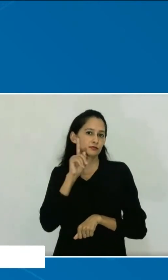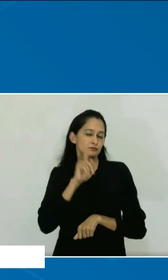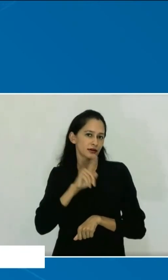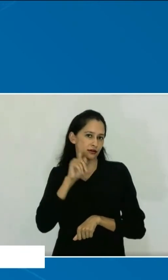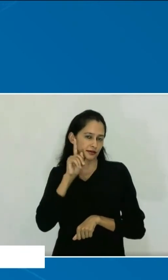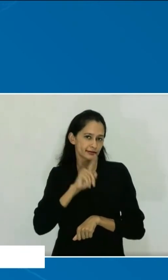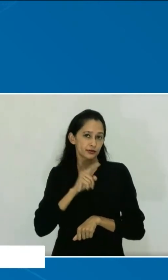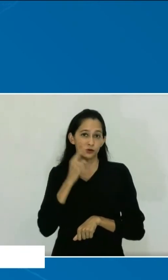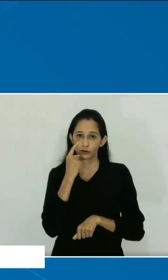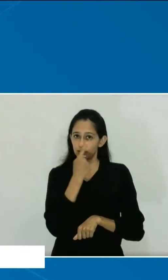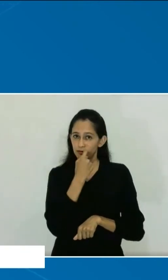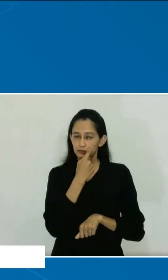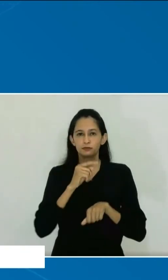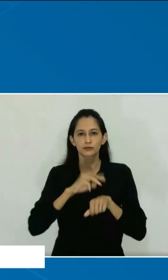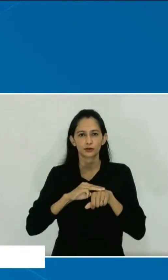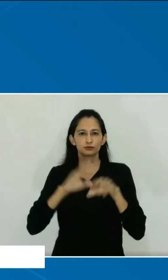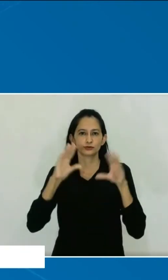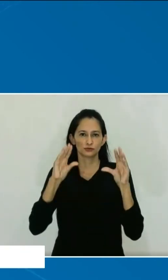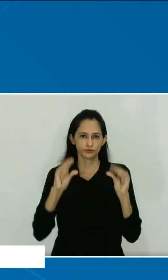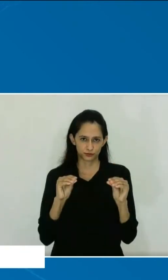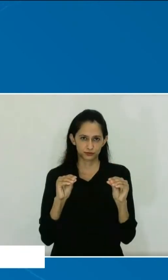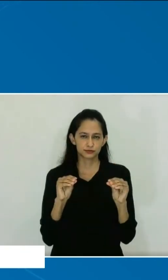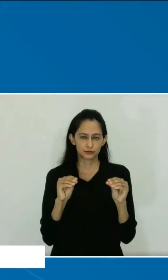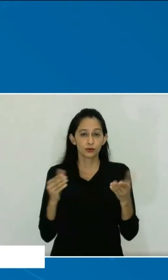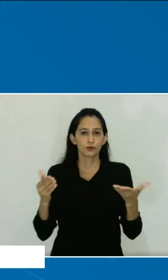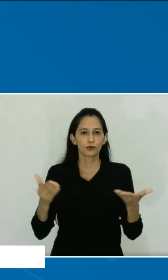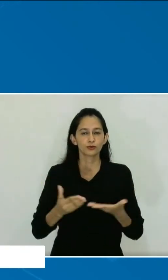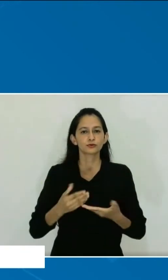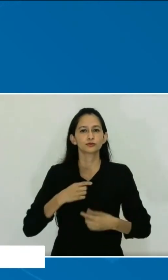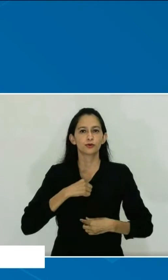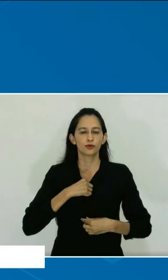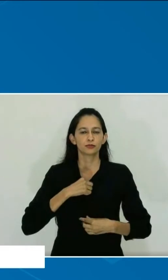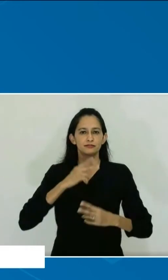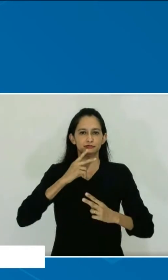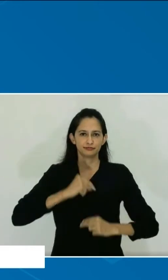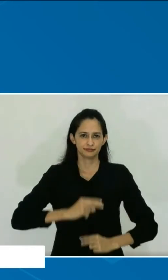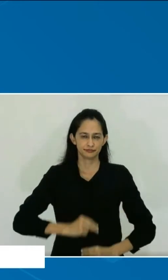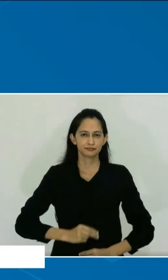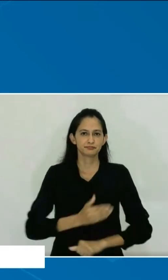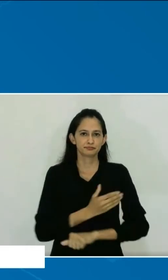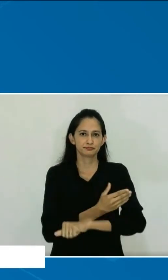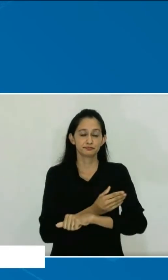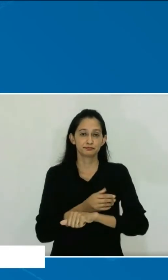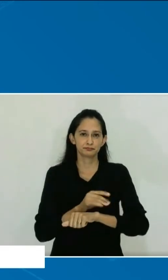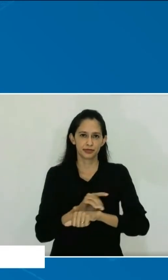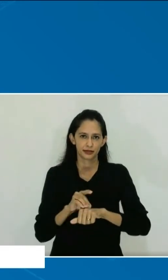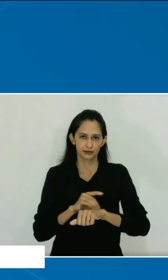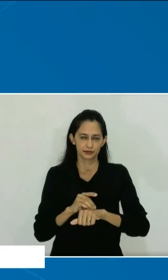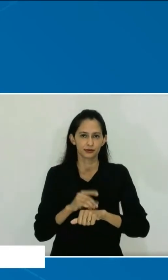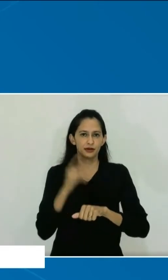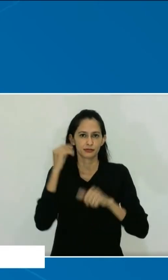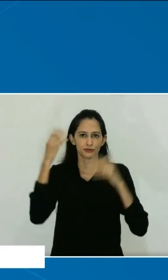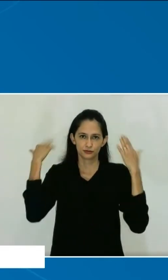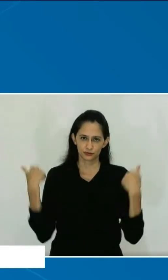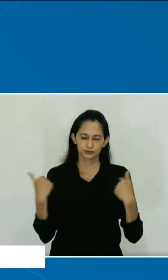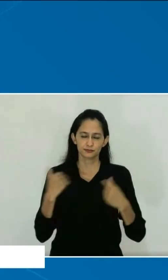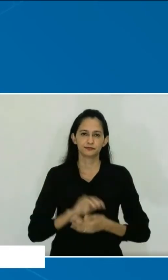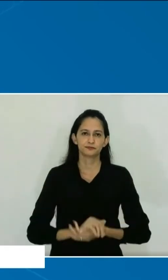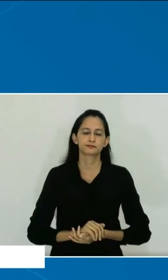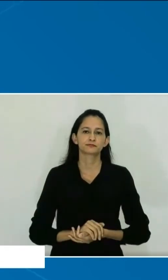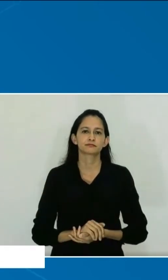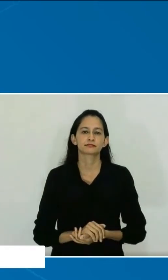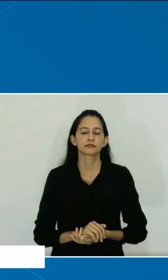tem olhos castanhos escuros. Hoje a Jenny está usando uma roupa toda preta e está com os cabelos soltos. Bom, eu